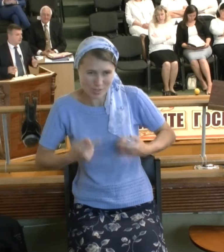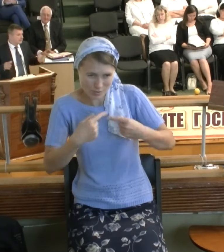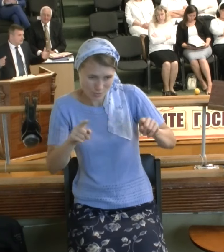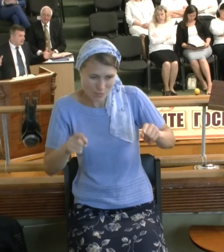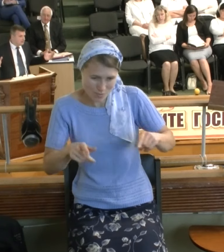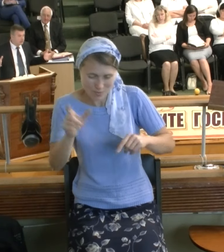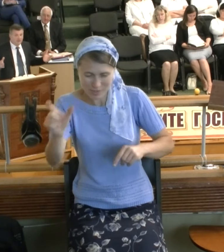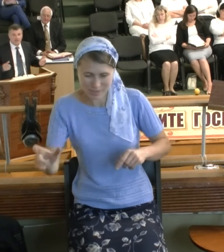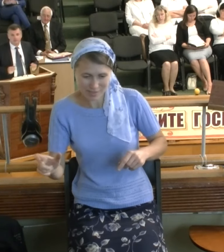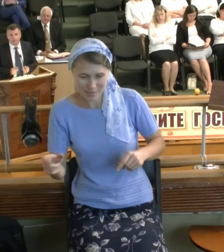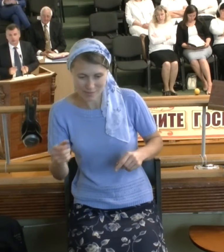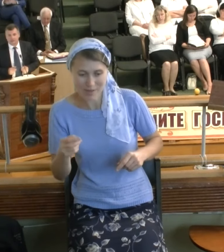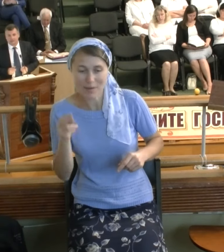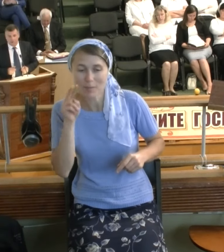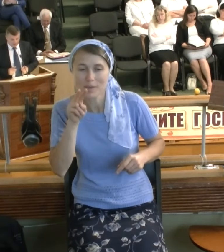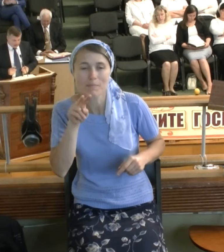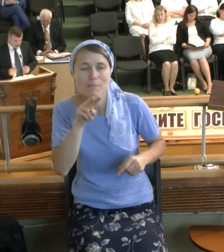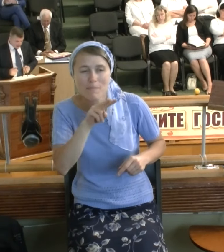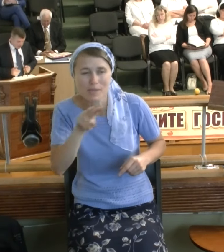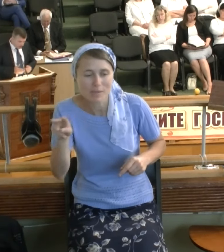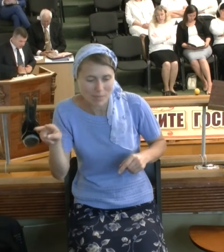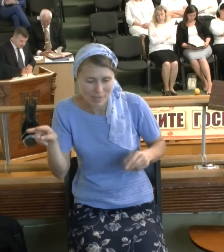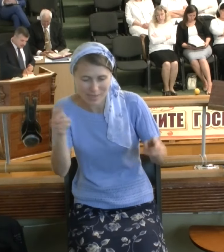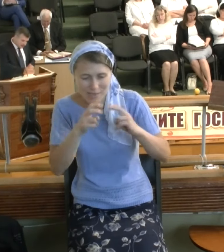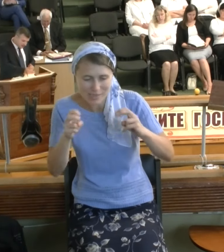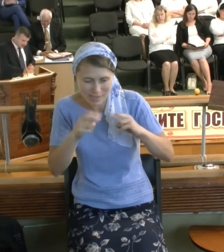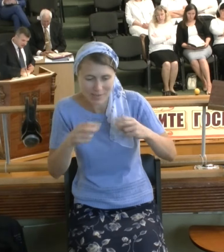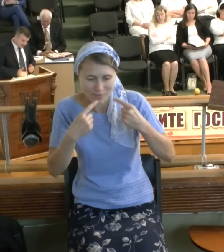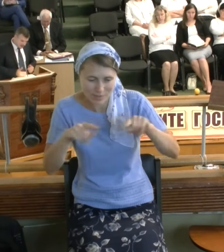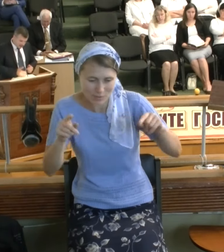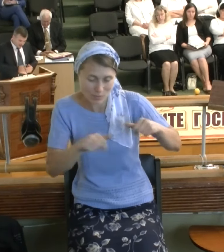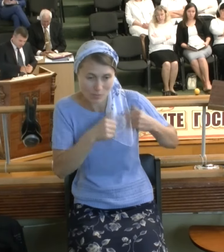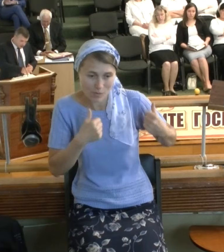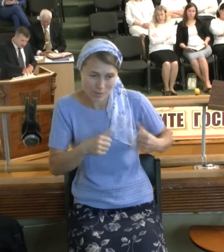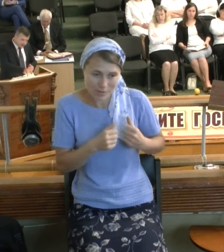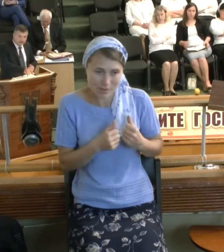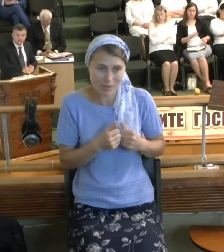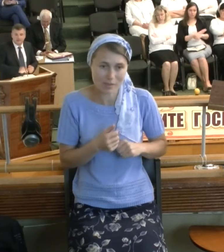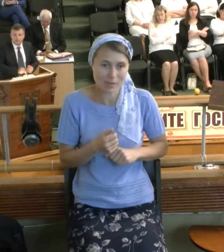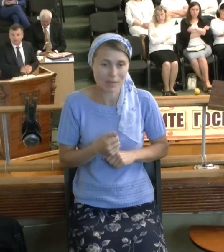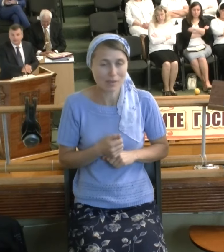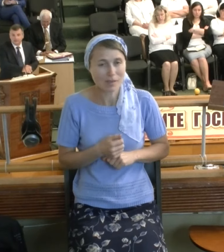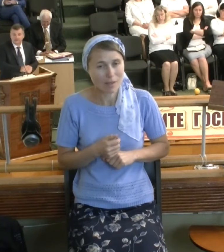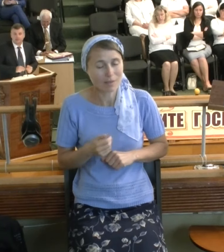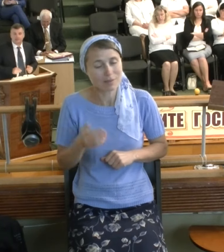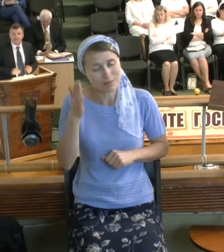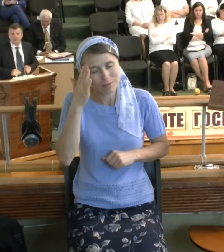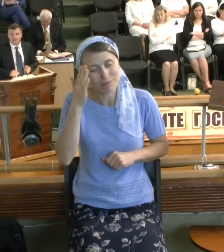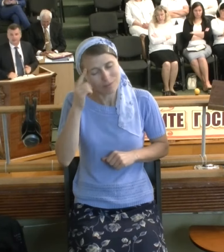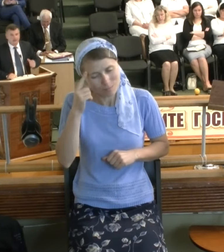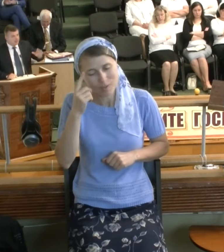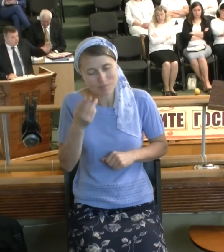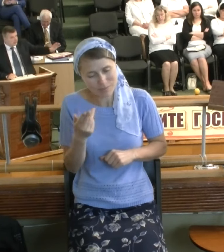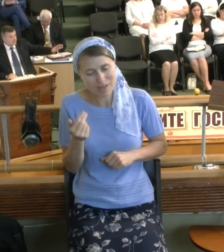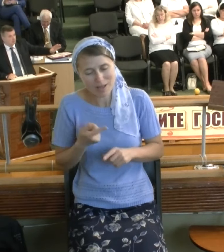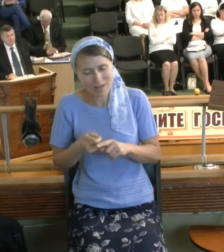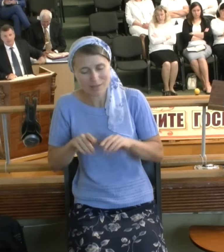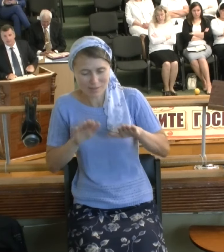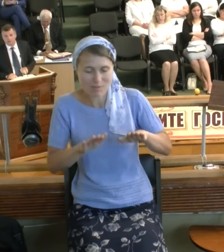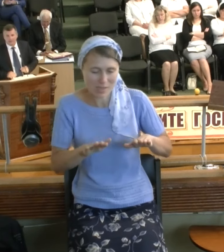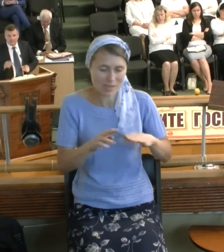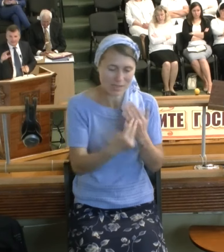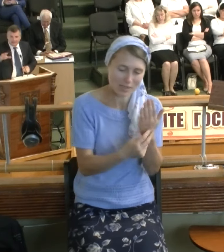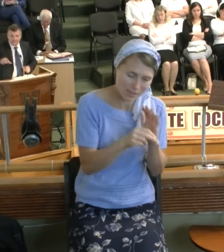Или, может быть, когда мы читаем Божие Слово, и приходят где-то мысли, ага, вот этот бы, вот это место Писания бы вот